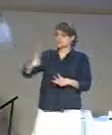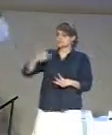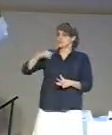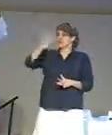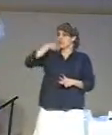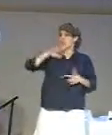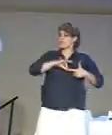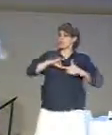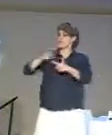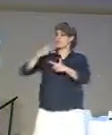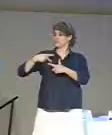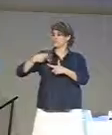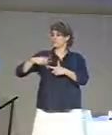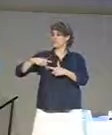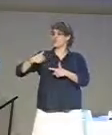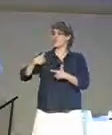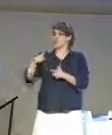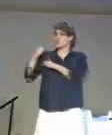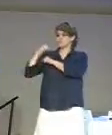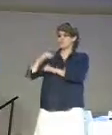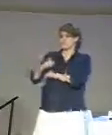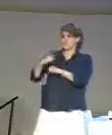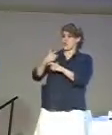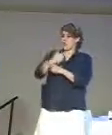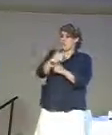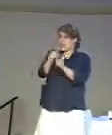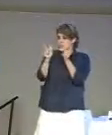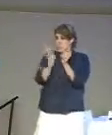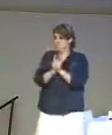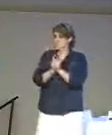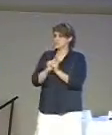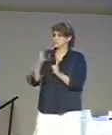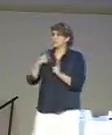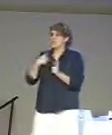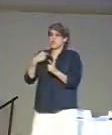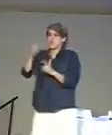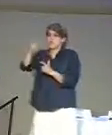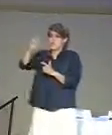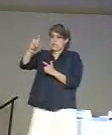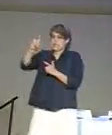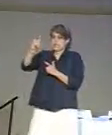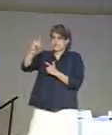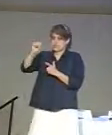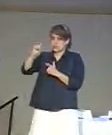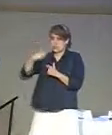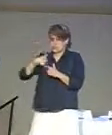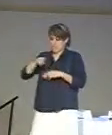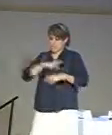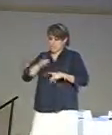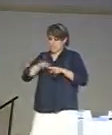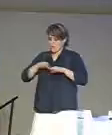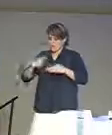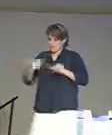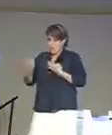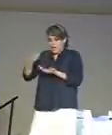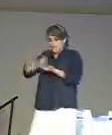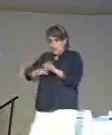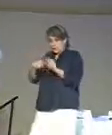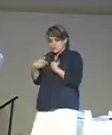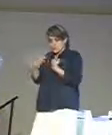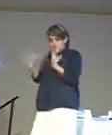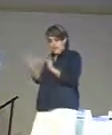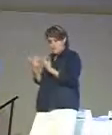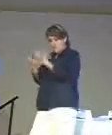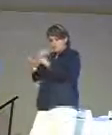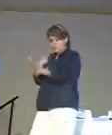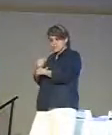Yo desde las ONGs. Yo desde CEDESOL. ¿Qué voy a hacer? ¿Voy a transmitir